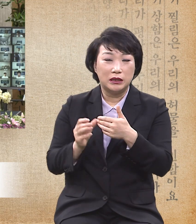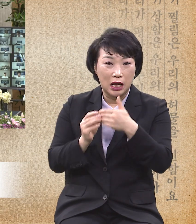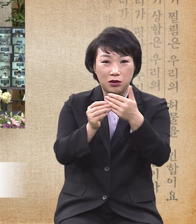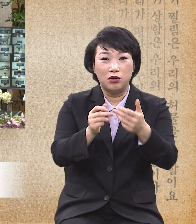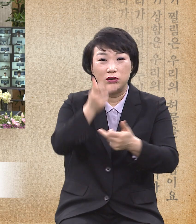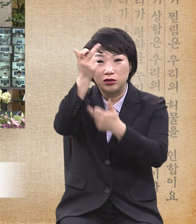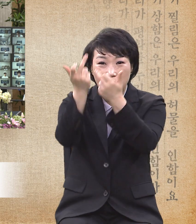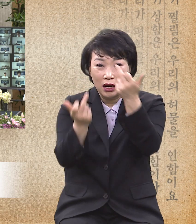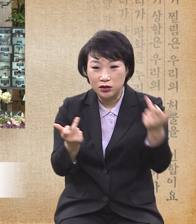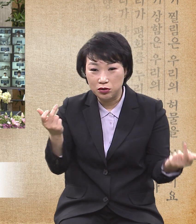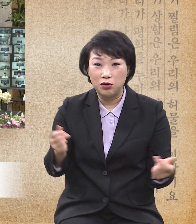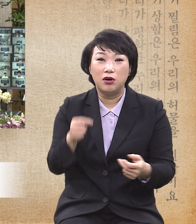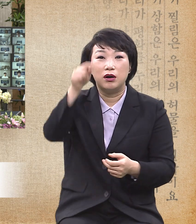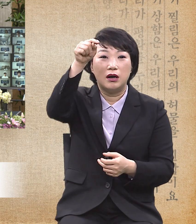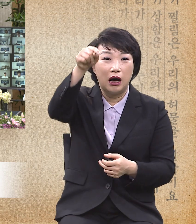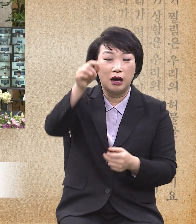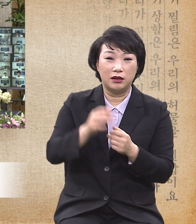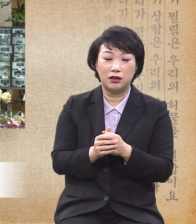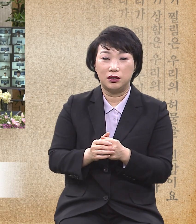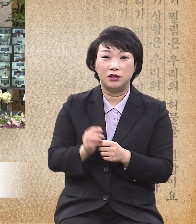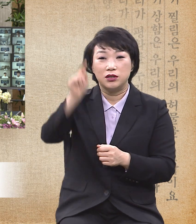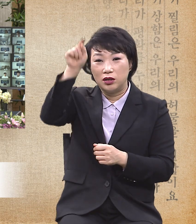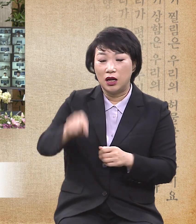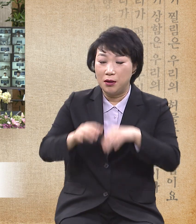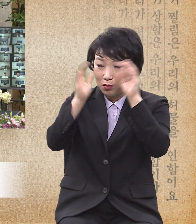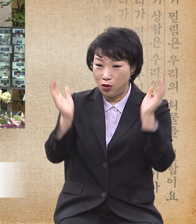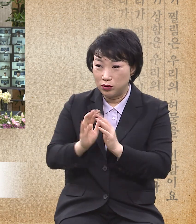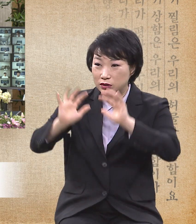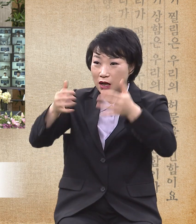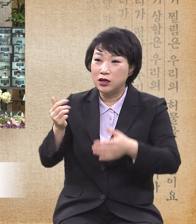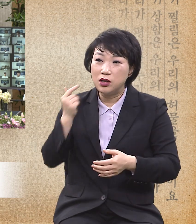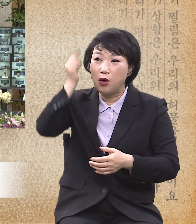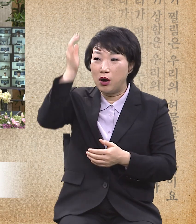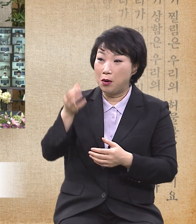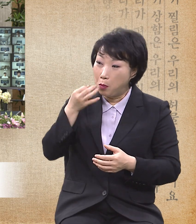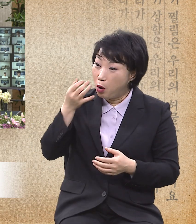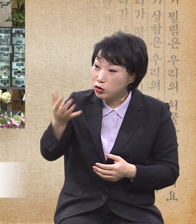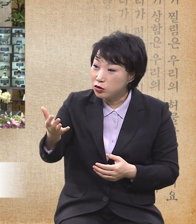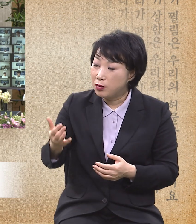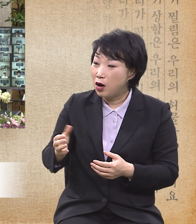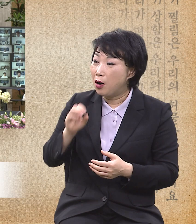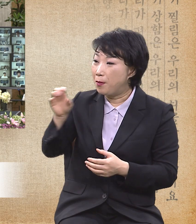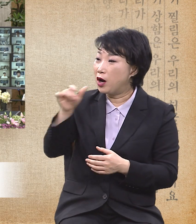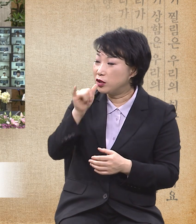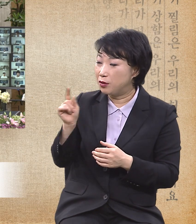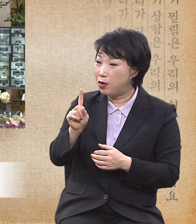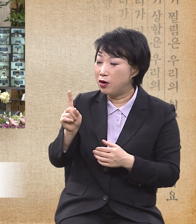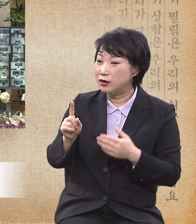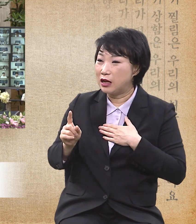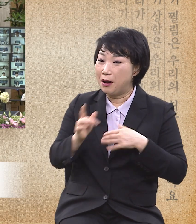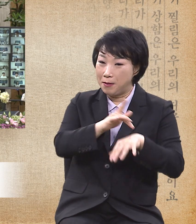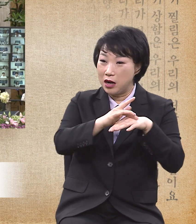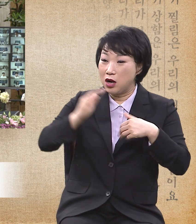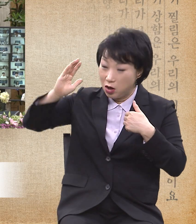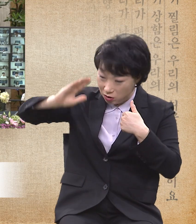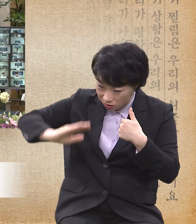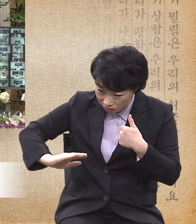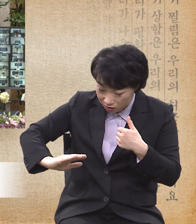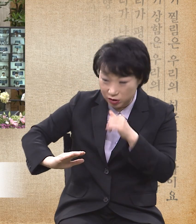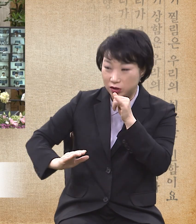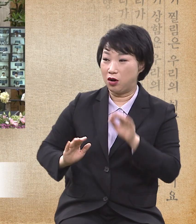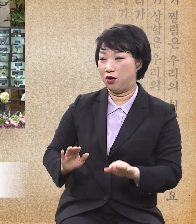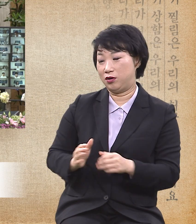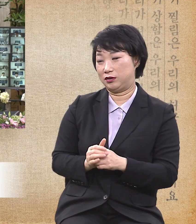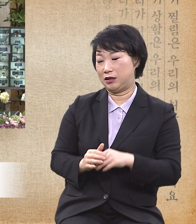가서 천하만국과 그 영광을 보여주며 가로되 만일 내게 엎드려